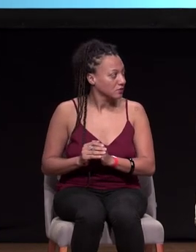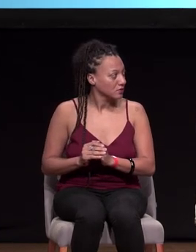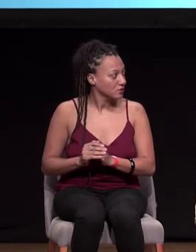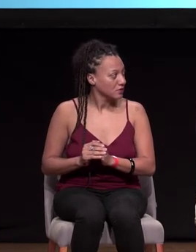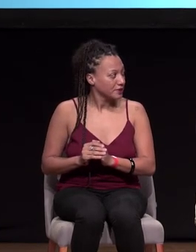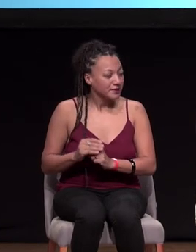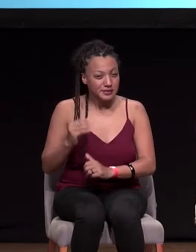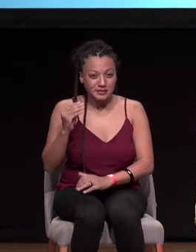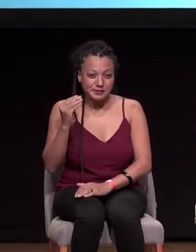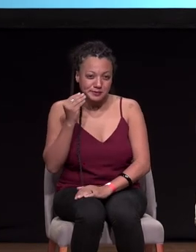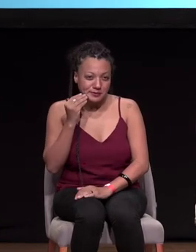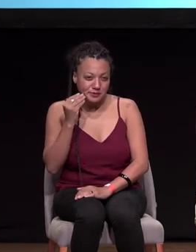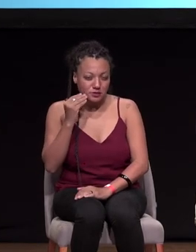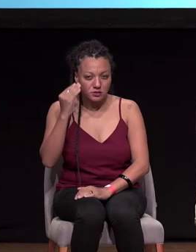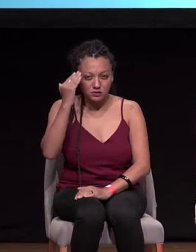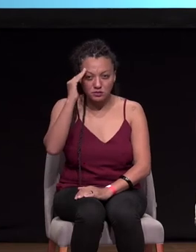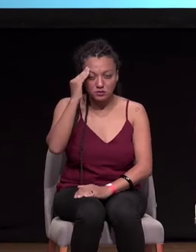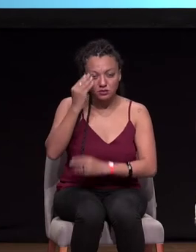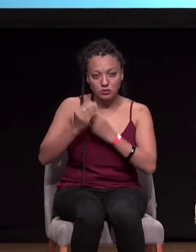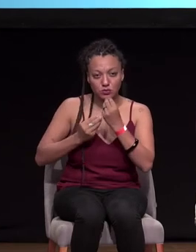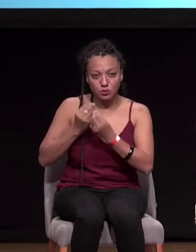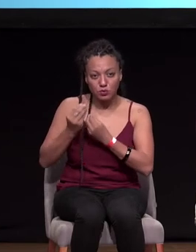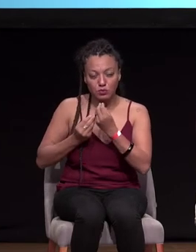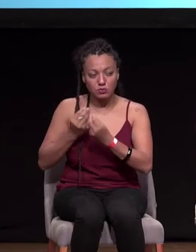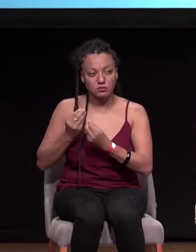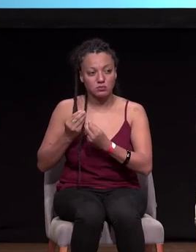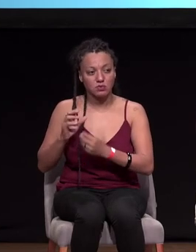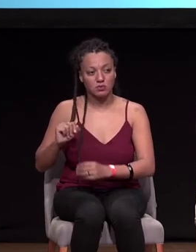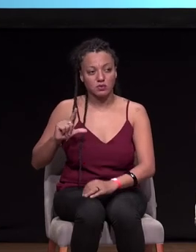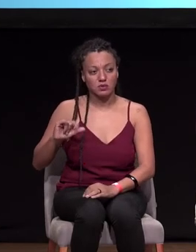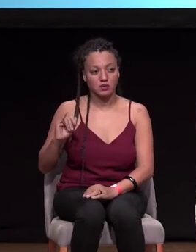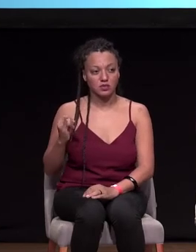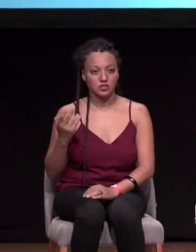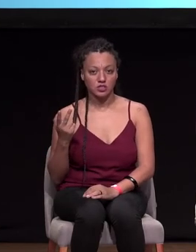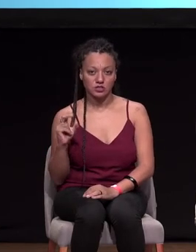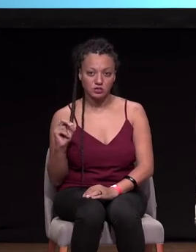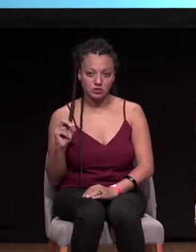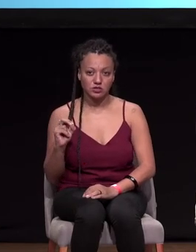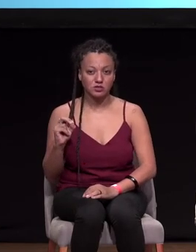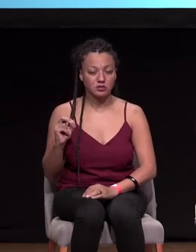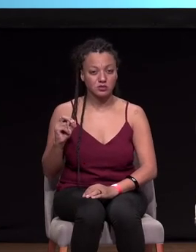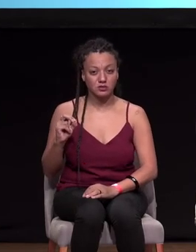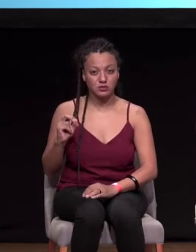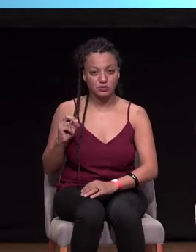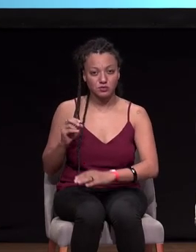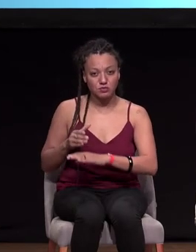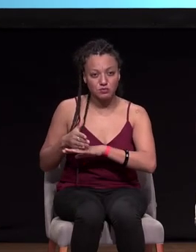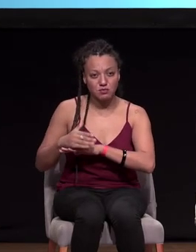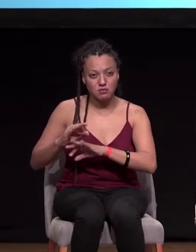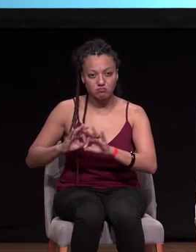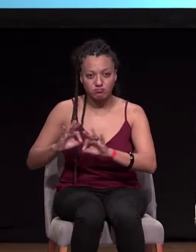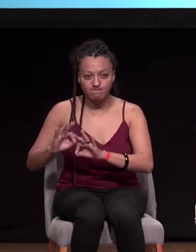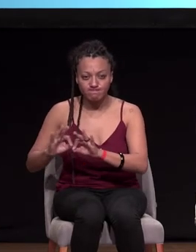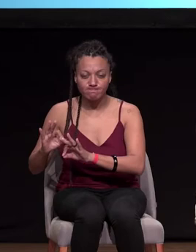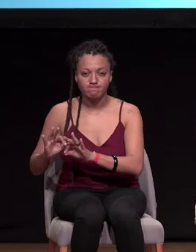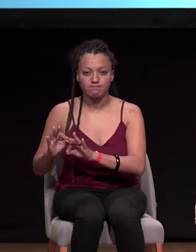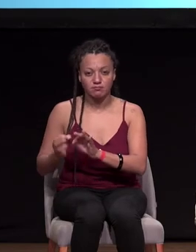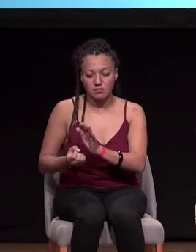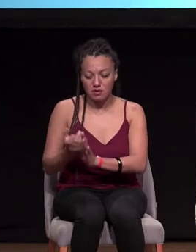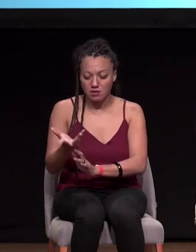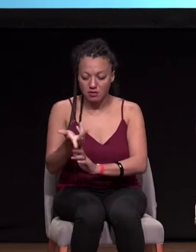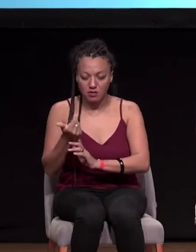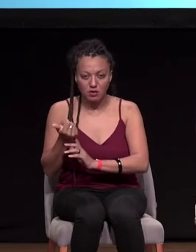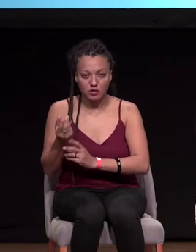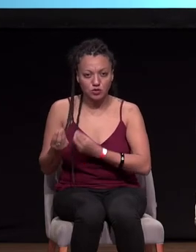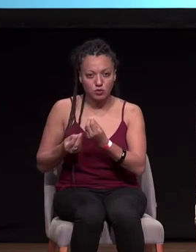compreender ainda como ele se ela se relaciona com o processo de assimilação daquela da construção das narrativas que ele produz do